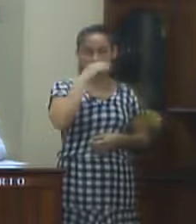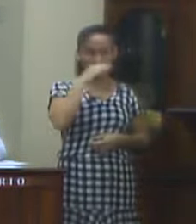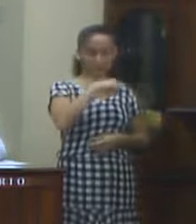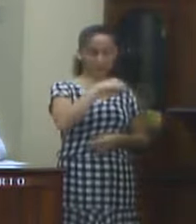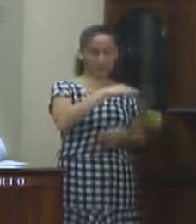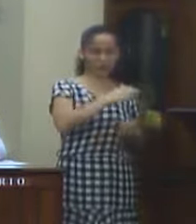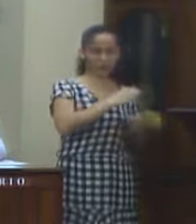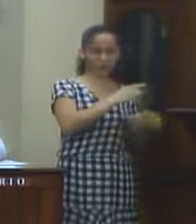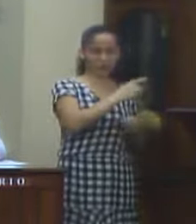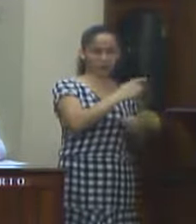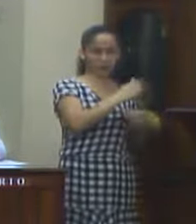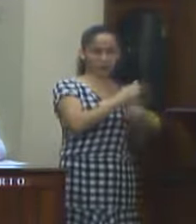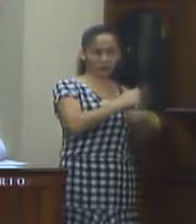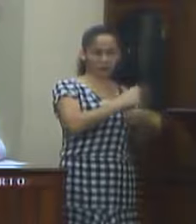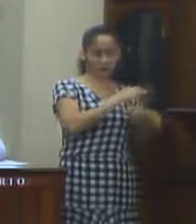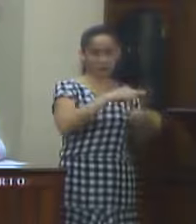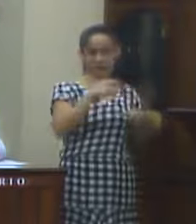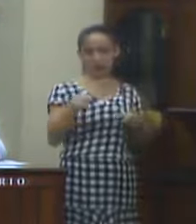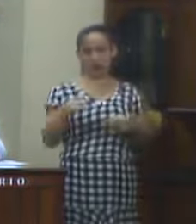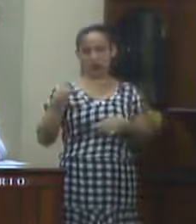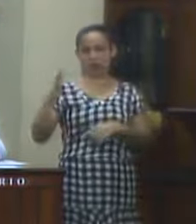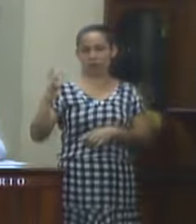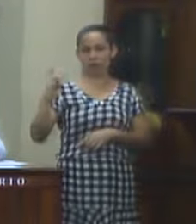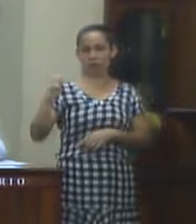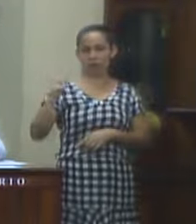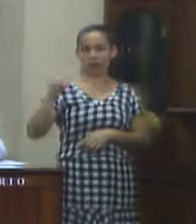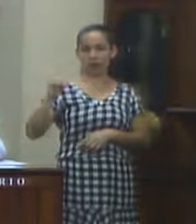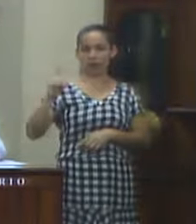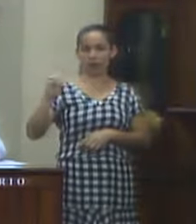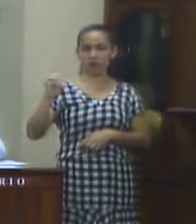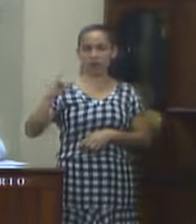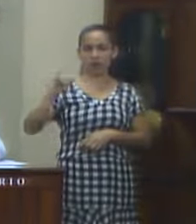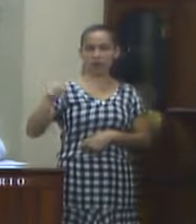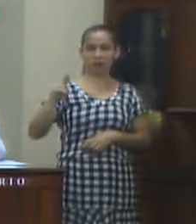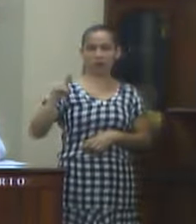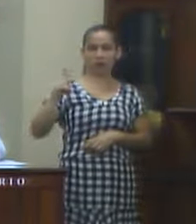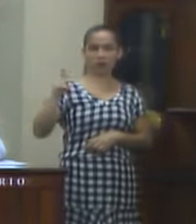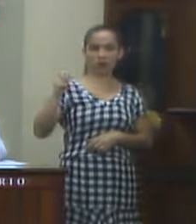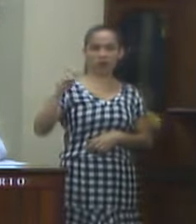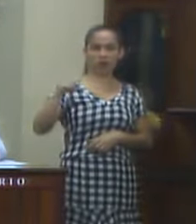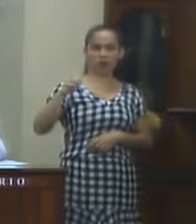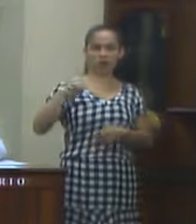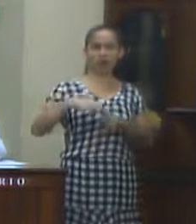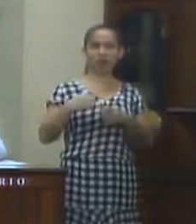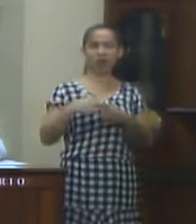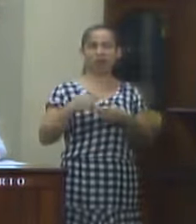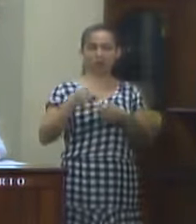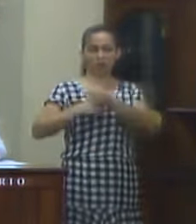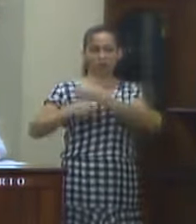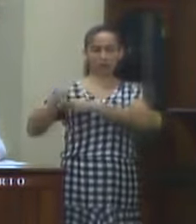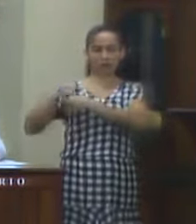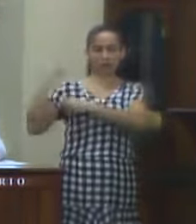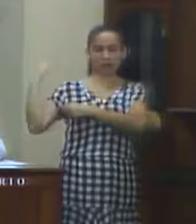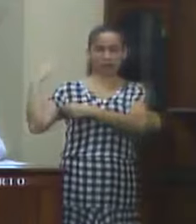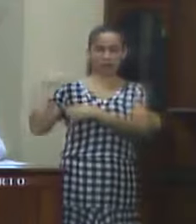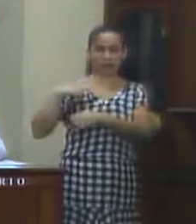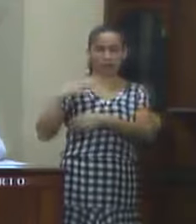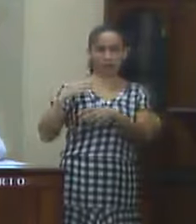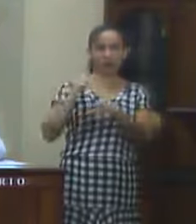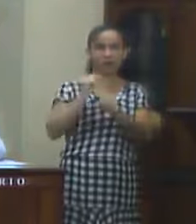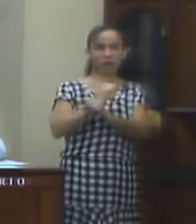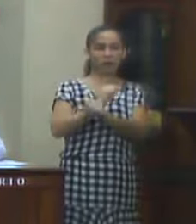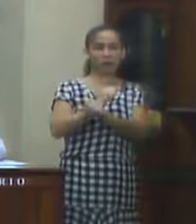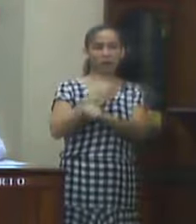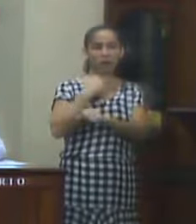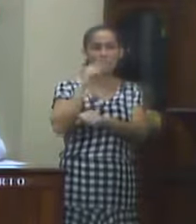Paranã ao município de Vassouras, no estado do Rio de Janeiro. Justificativa. No ano de 2017, houve uma interdição